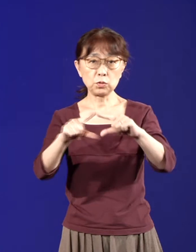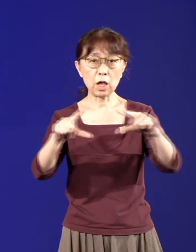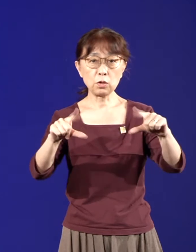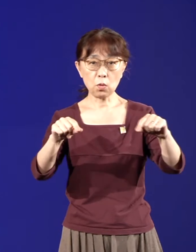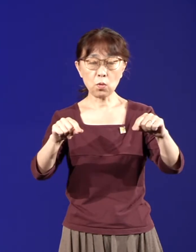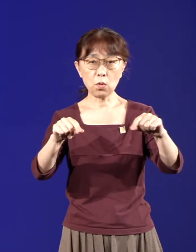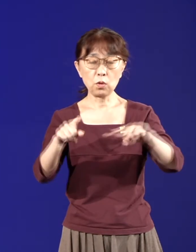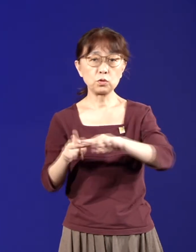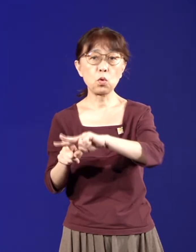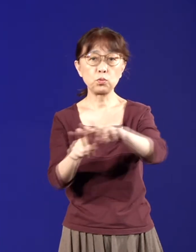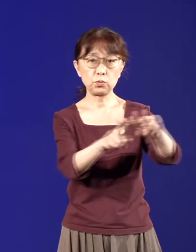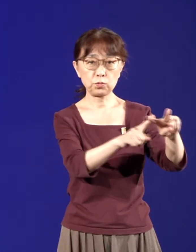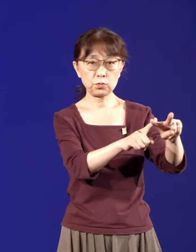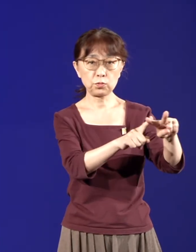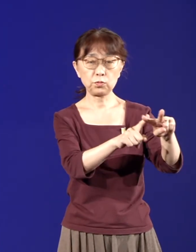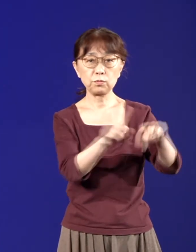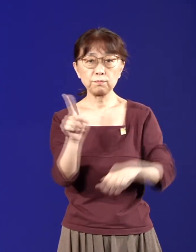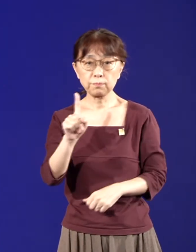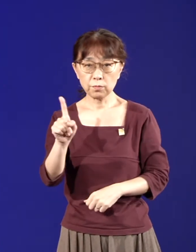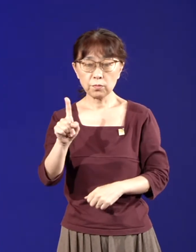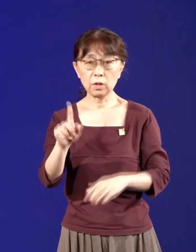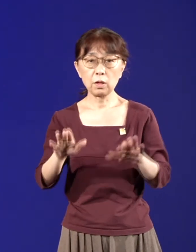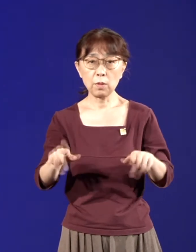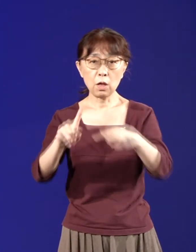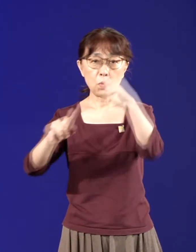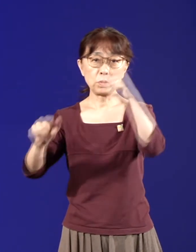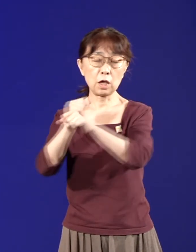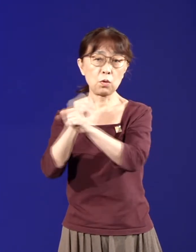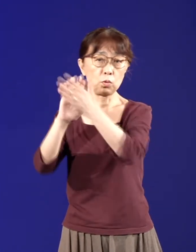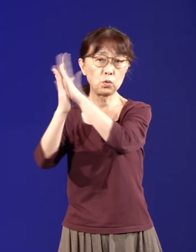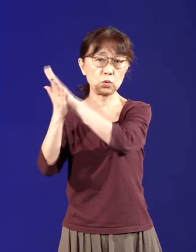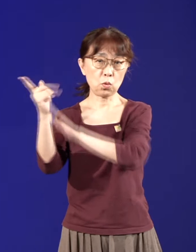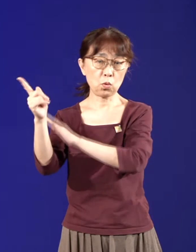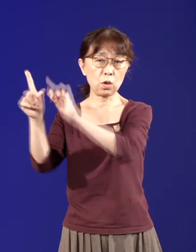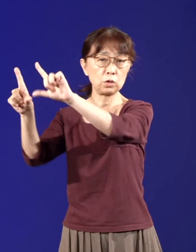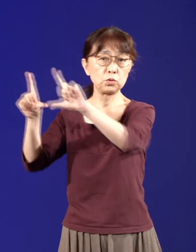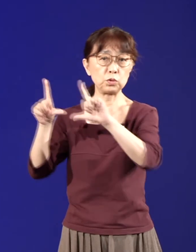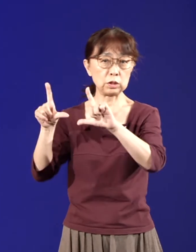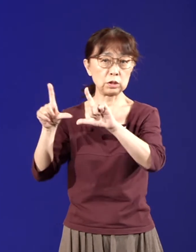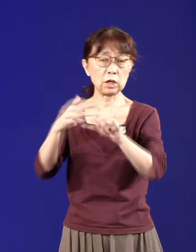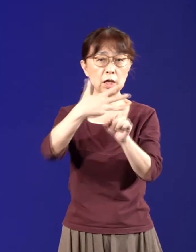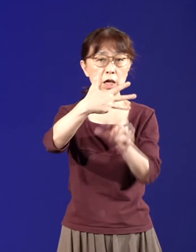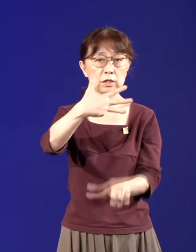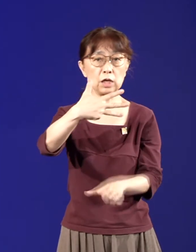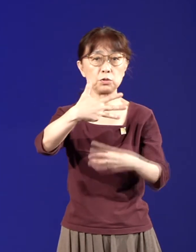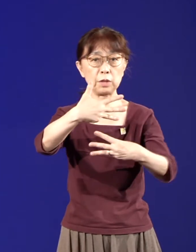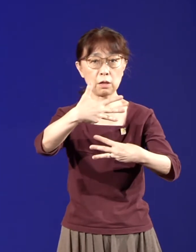。この度厚生労働省の通知の改正によりまして、8月3日